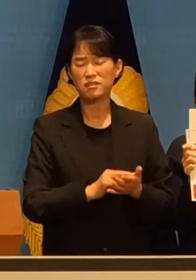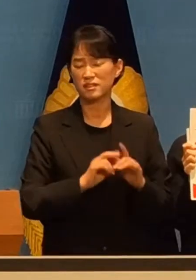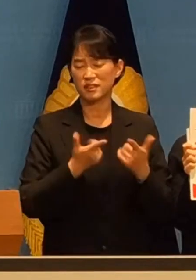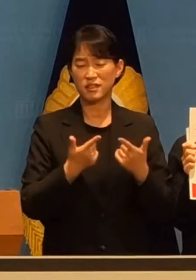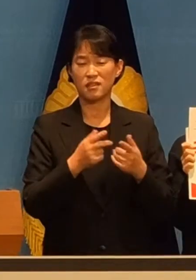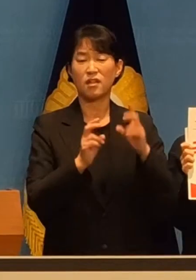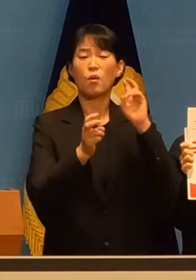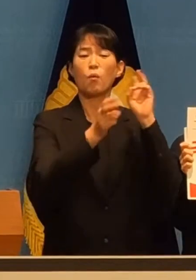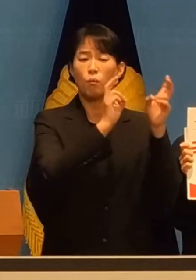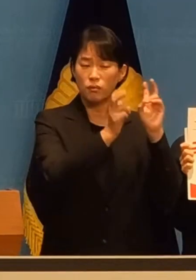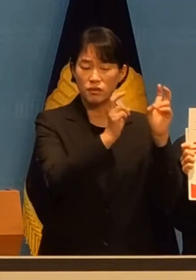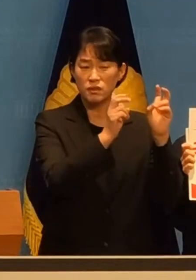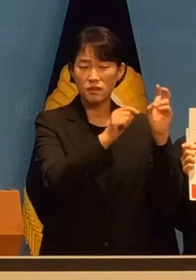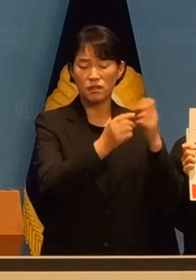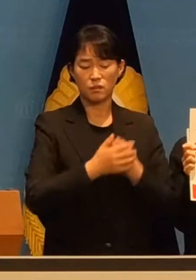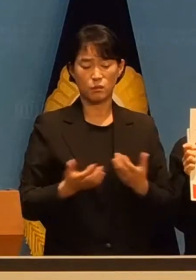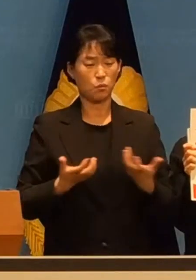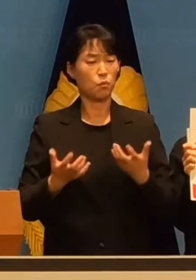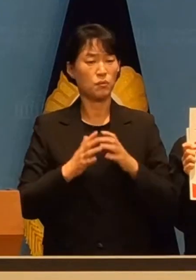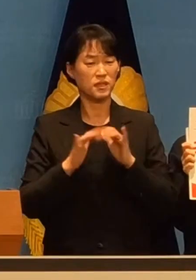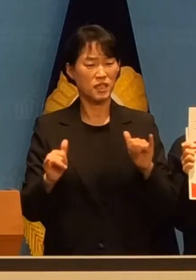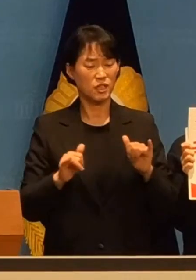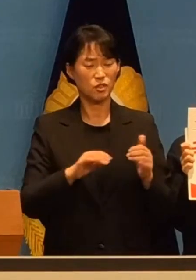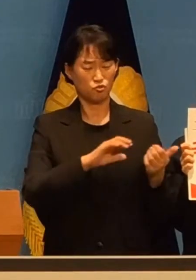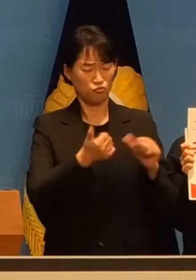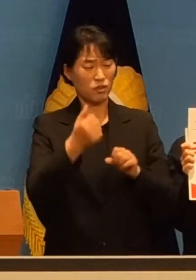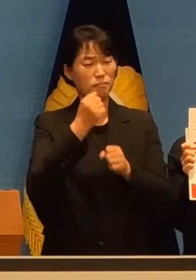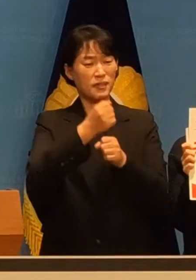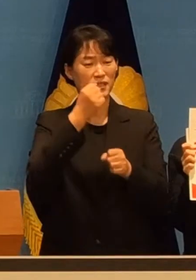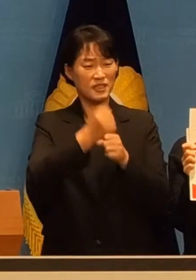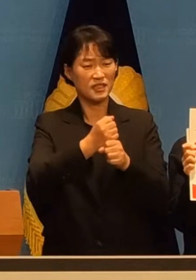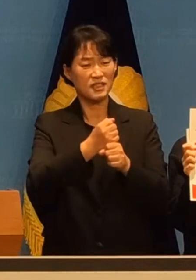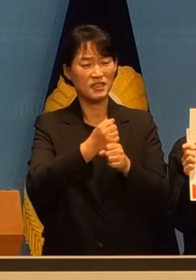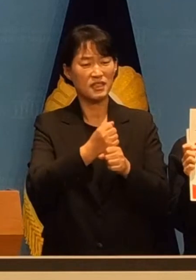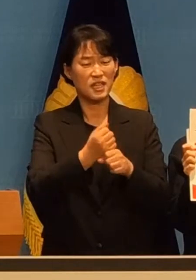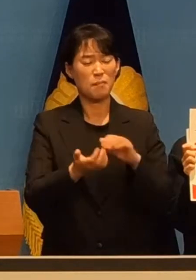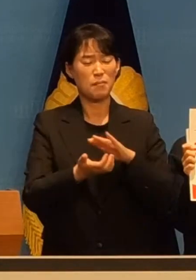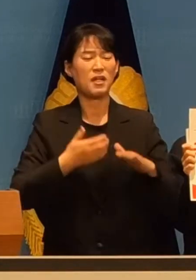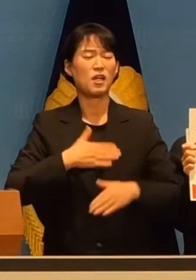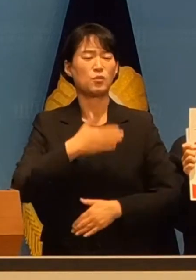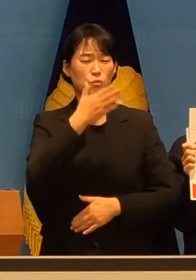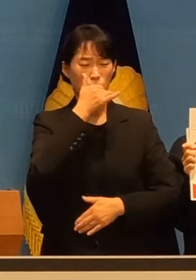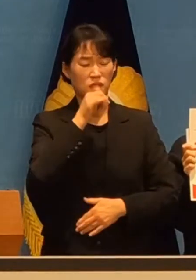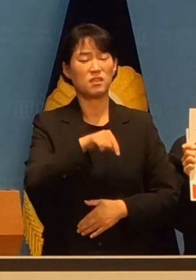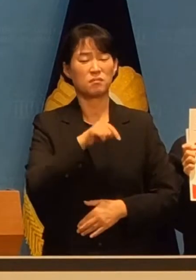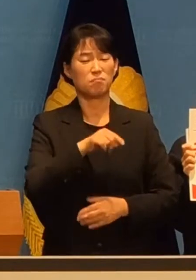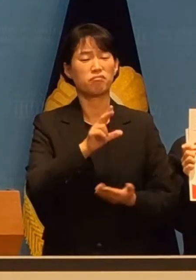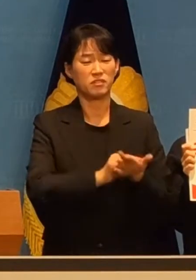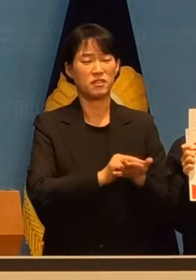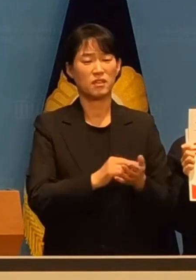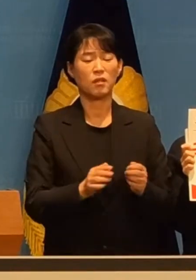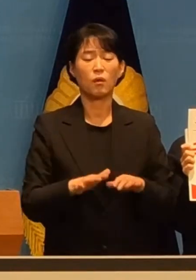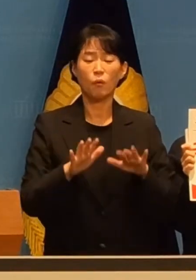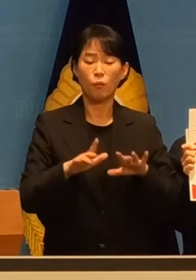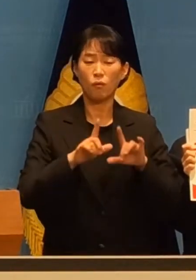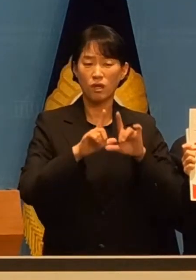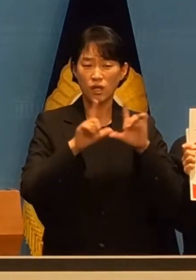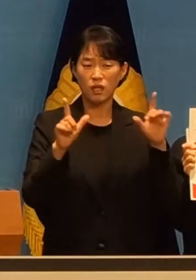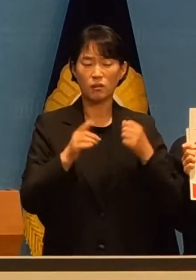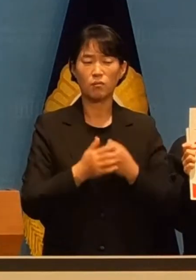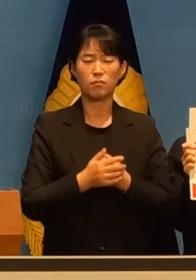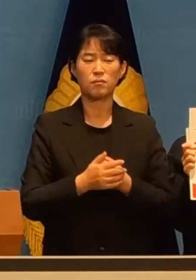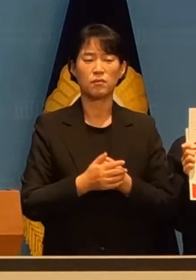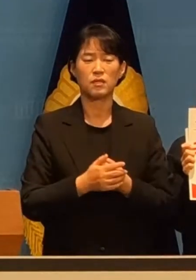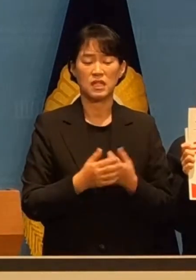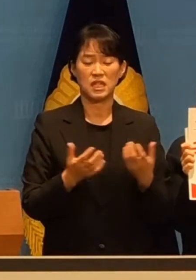기업이 노동자를 죽음으로 내몬 예견된 죽음입니다. 올해 상반기에만 쿠팡에서 일하다